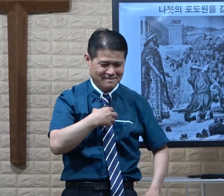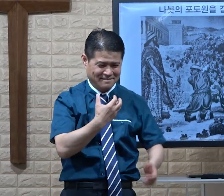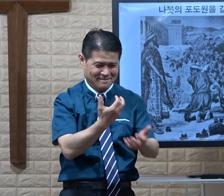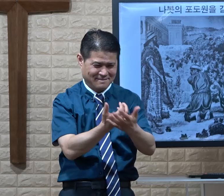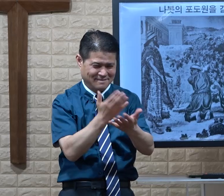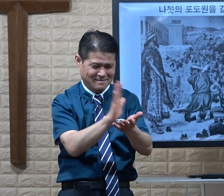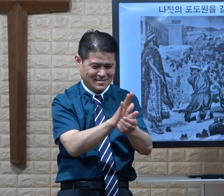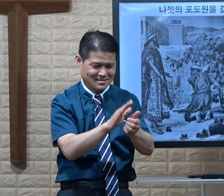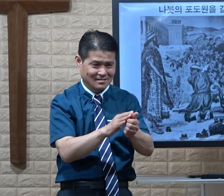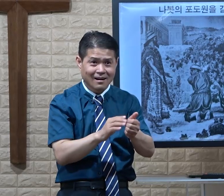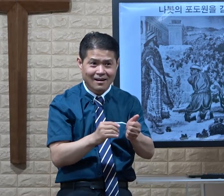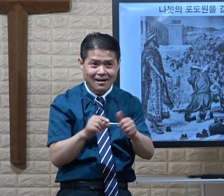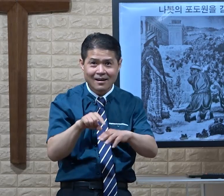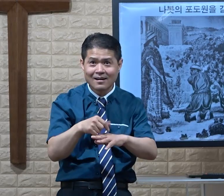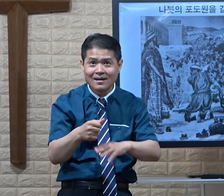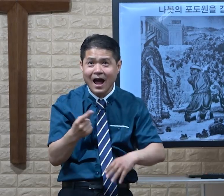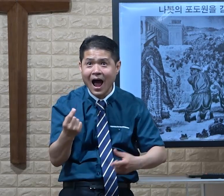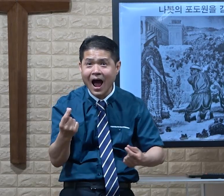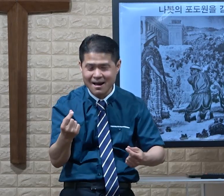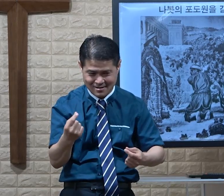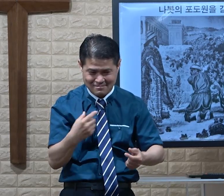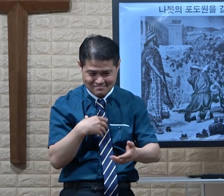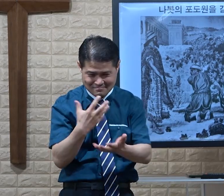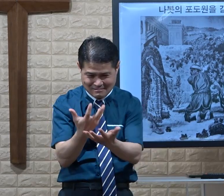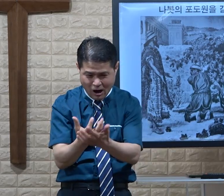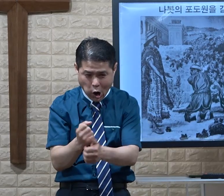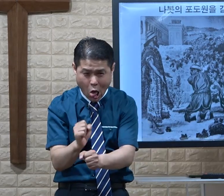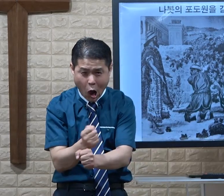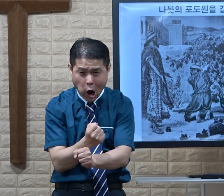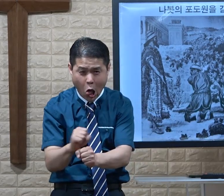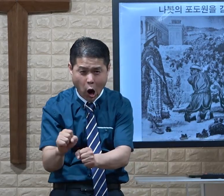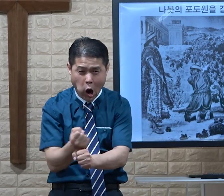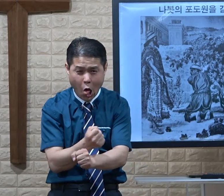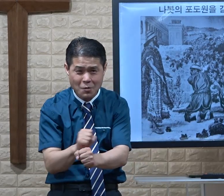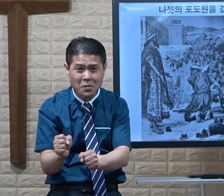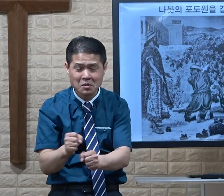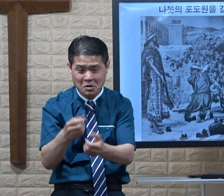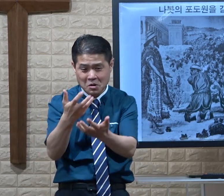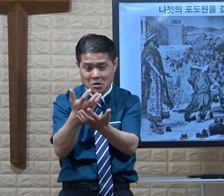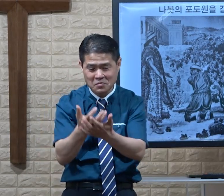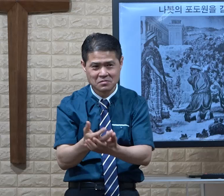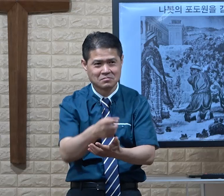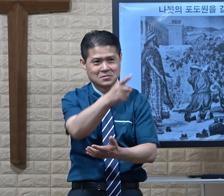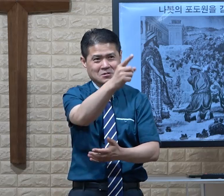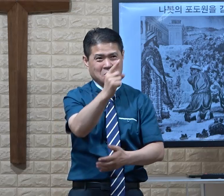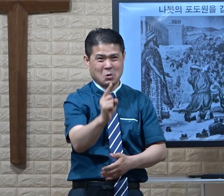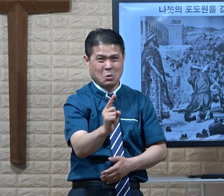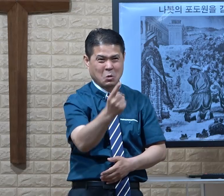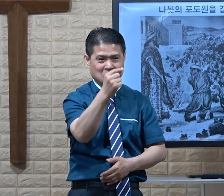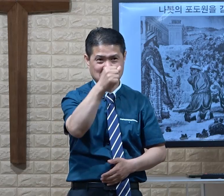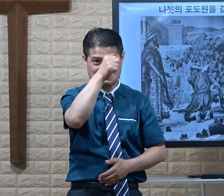이사벨이 알아챘습니다. 그래서 자신이 도와주겠다라고 해서 왕과 함께 음모를 꾸몄습니다.